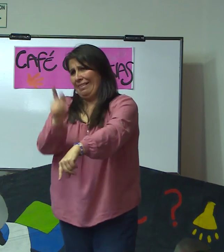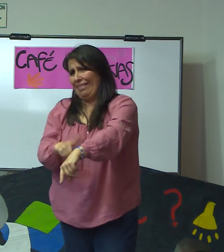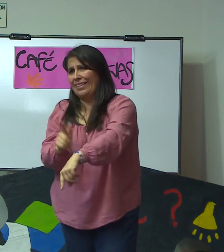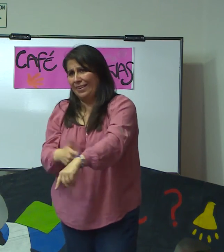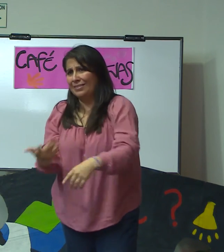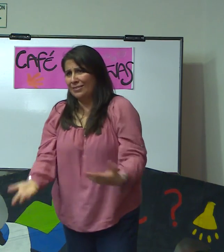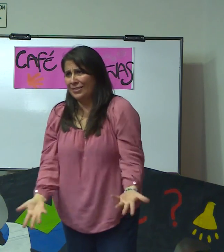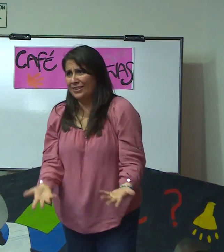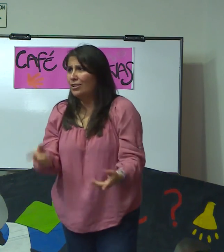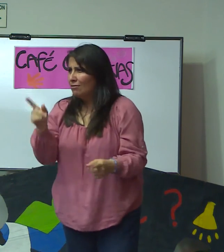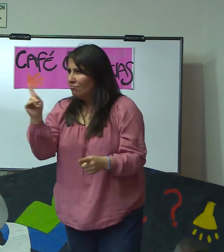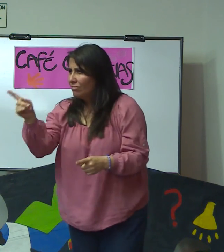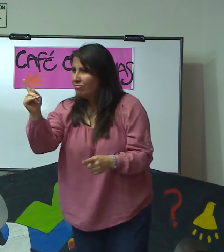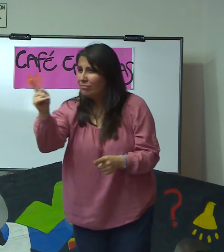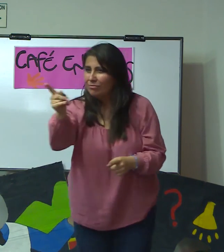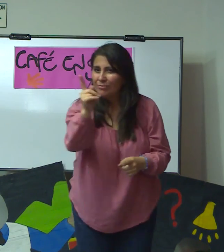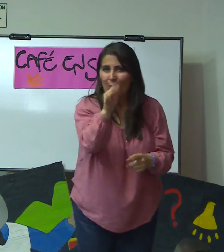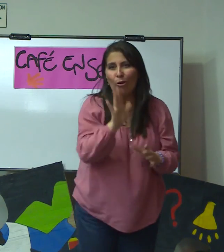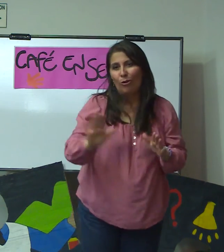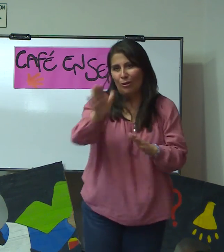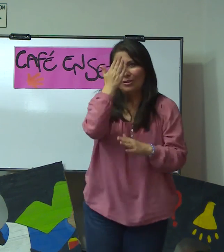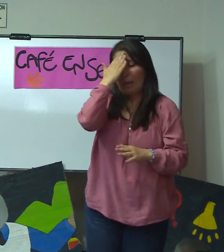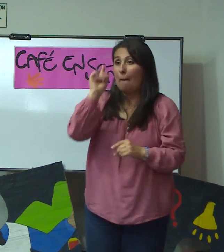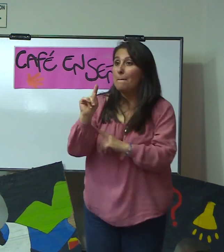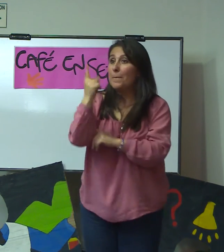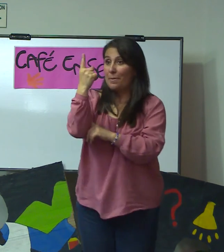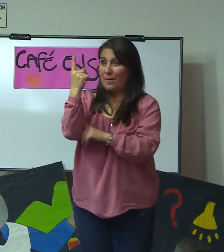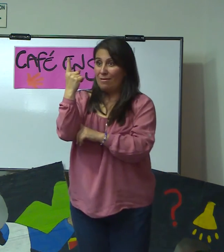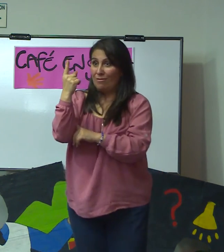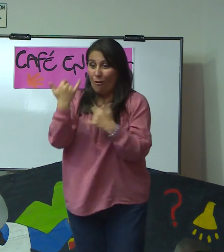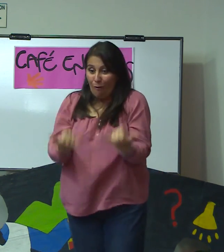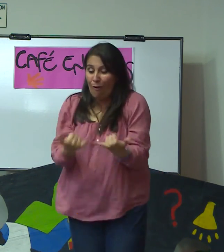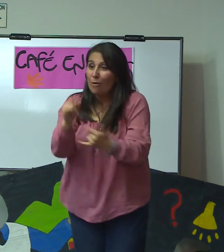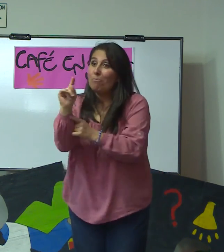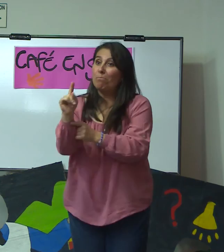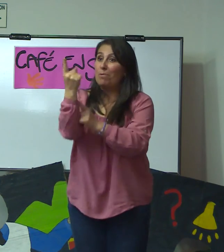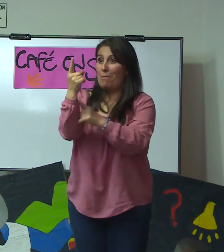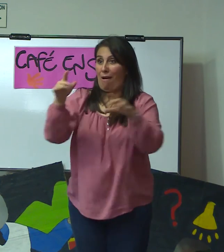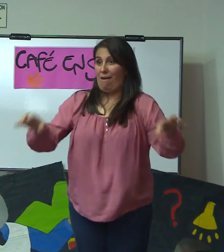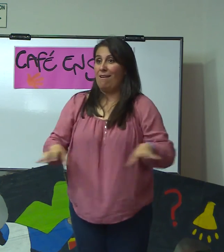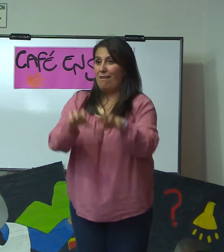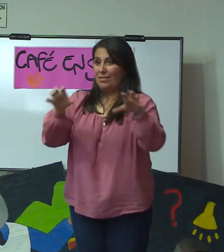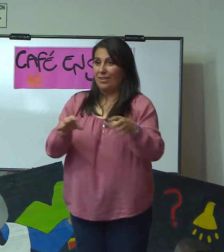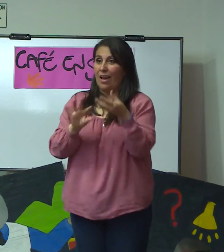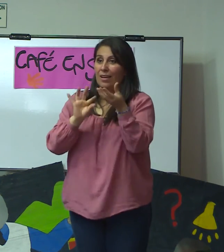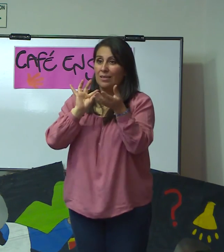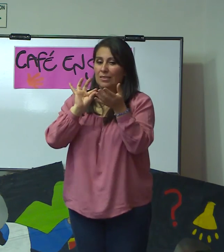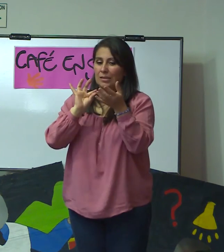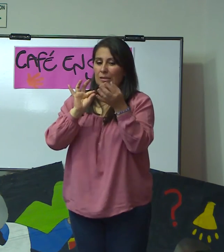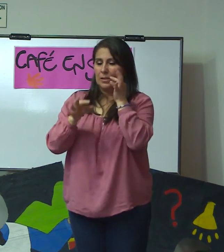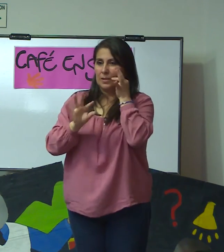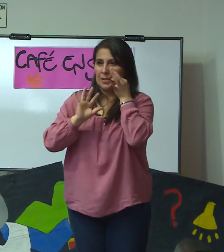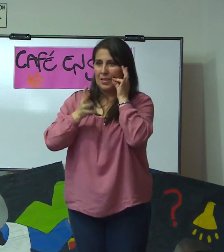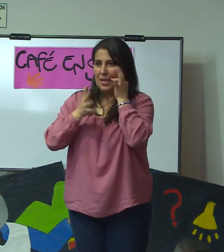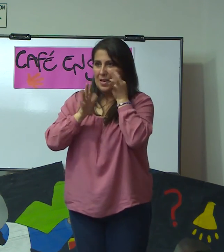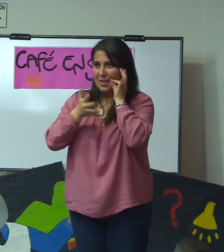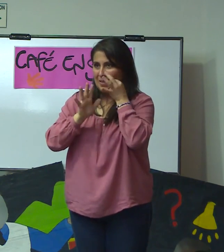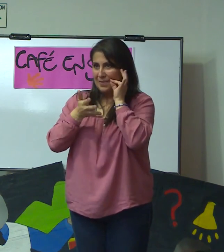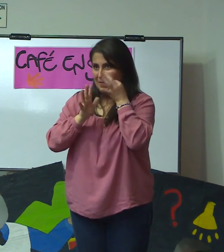Todos ustedes saben que este es nuestro primer ejercicio de esta propuesta de Café Enseñas, donde la idea es convocar